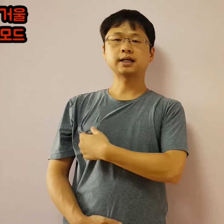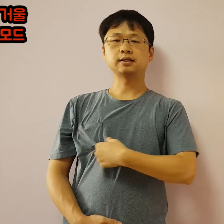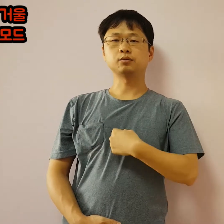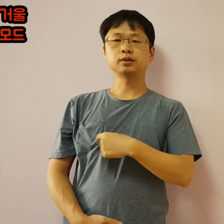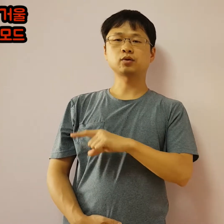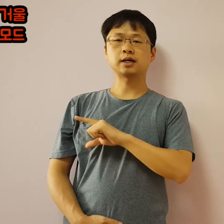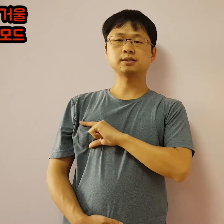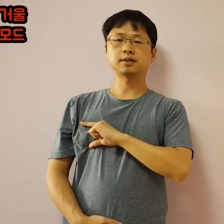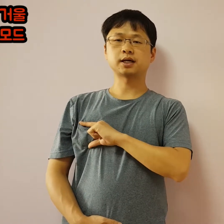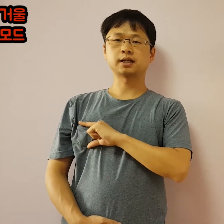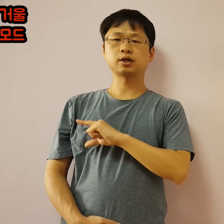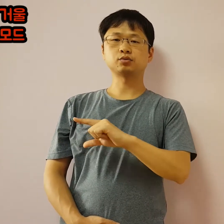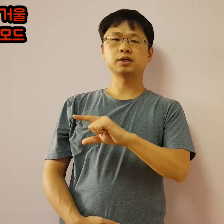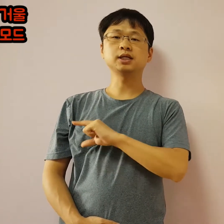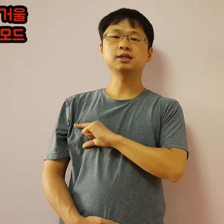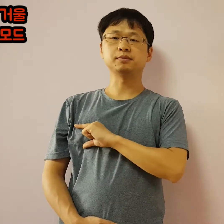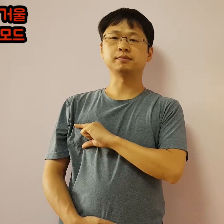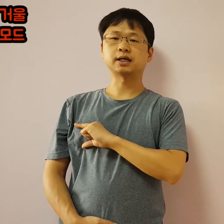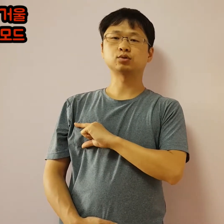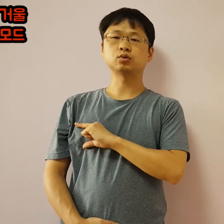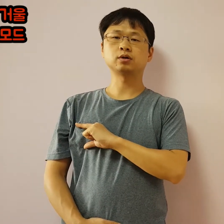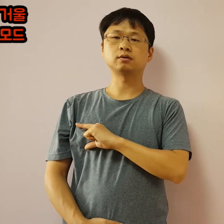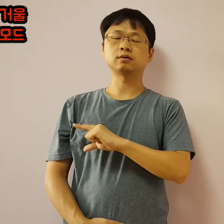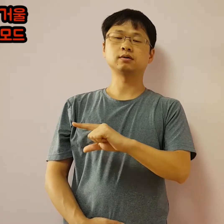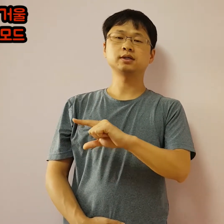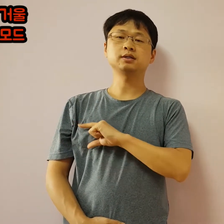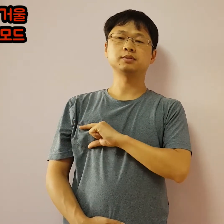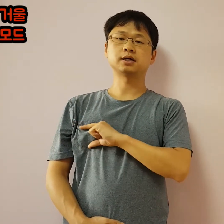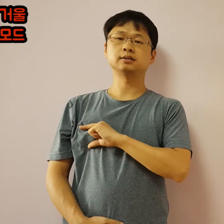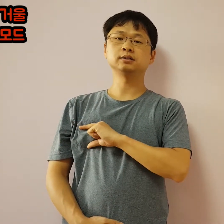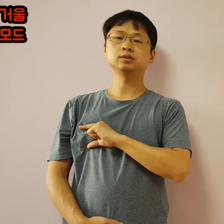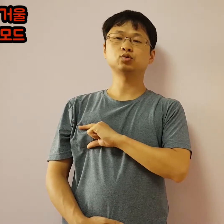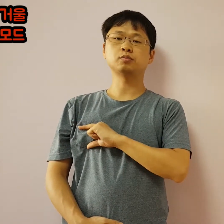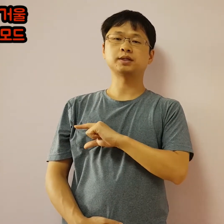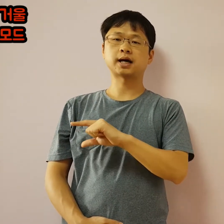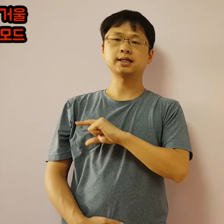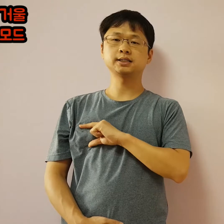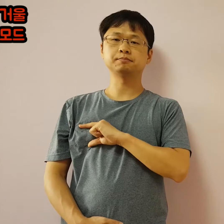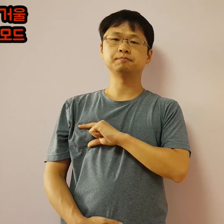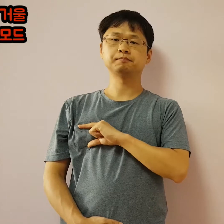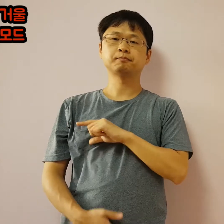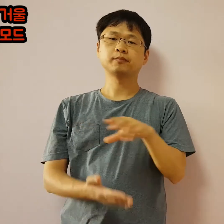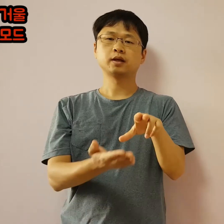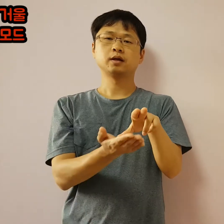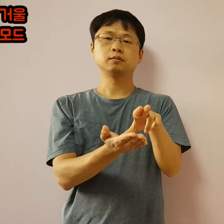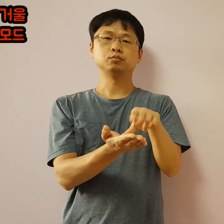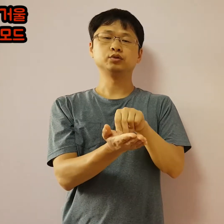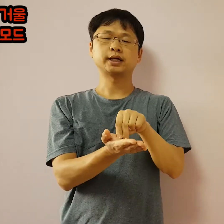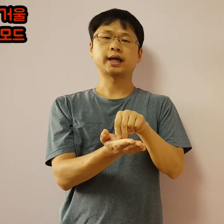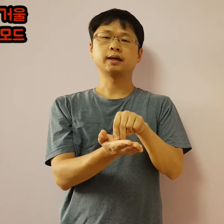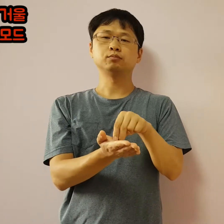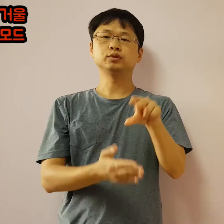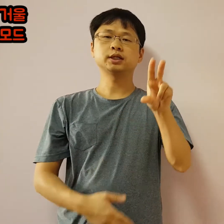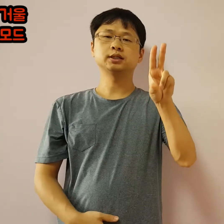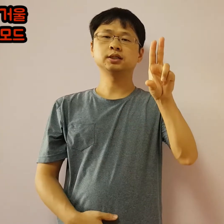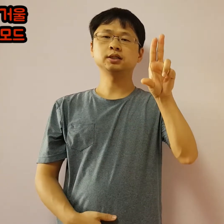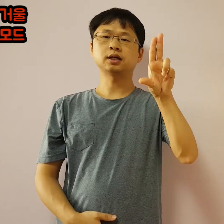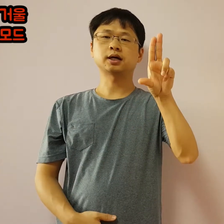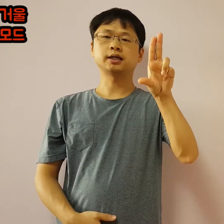단어 왼쪽 가슴에다가 대주면 이름입니다. 수어, 이름이라는 수어입니다. 이름. 문제. 문제는 아까